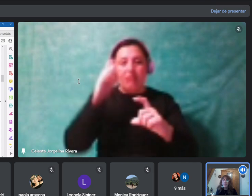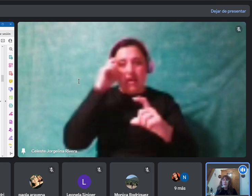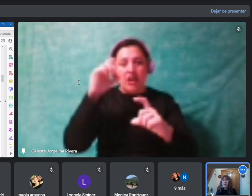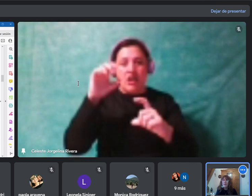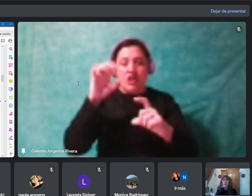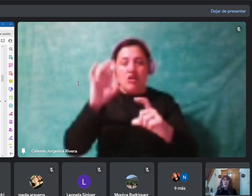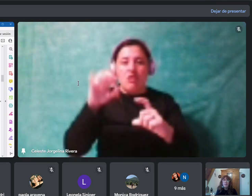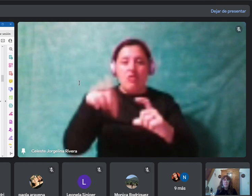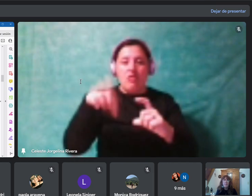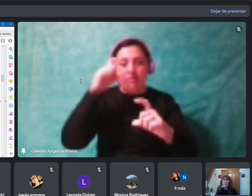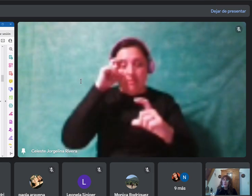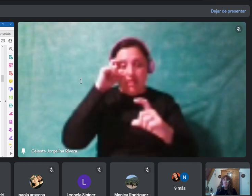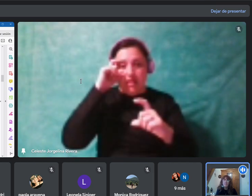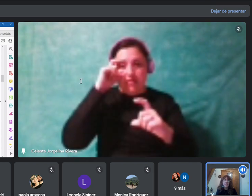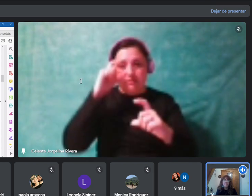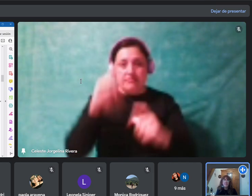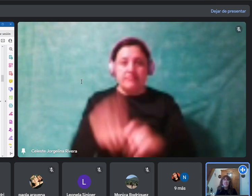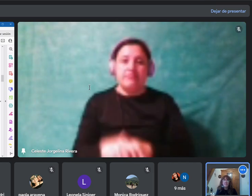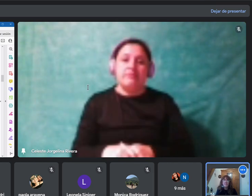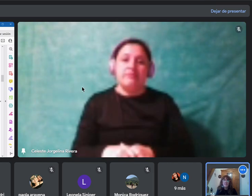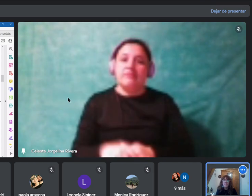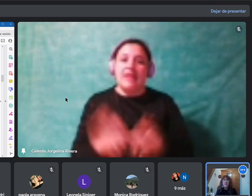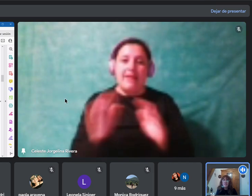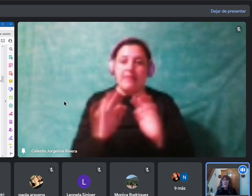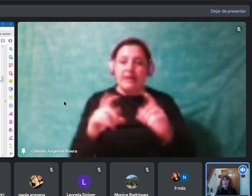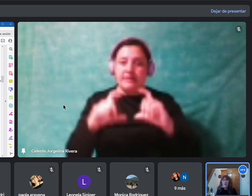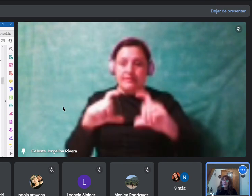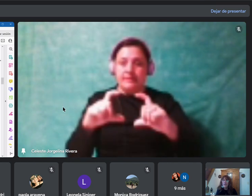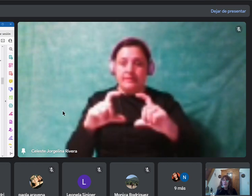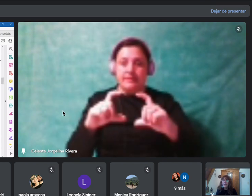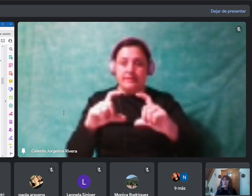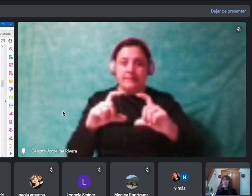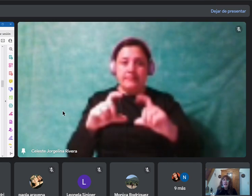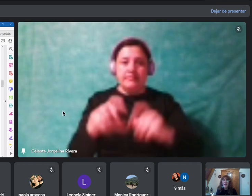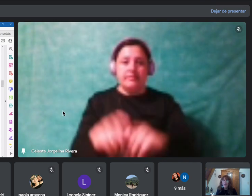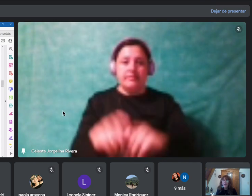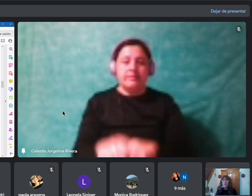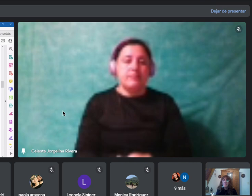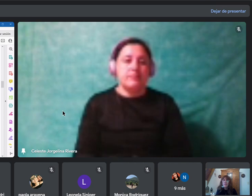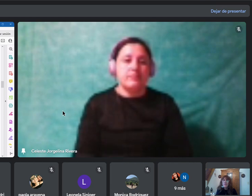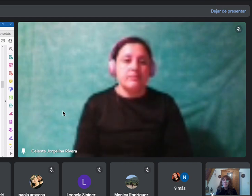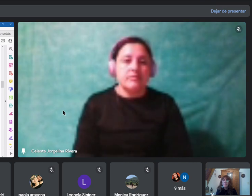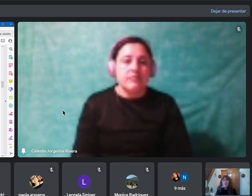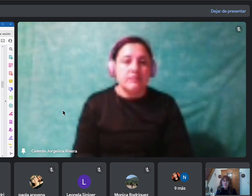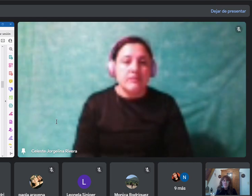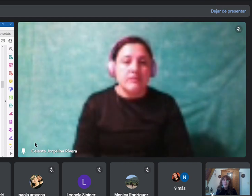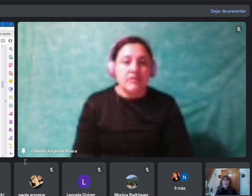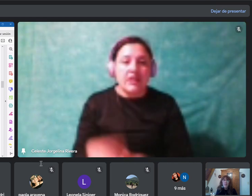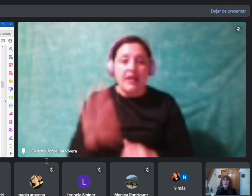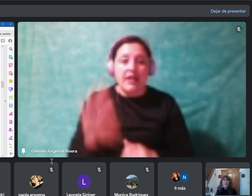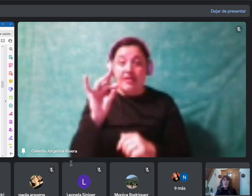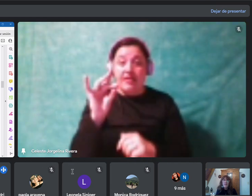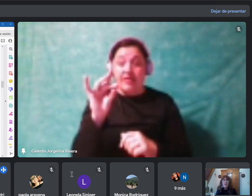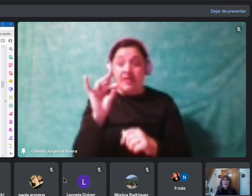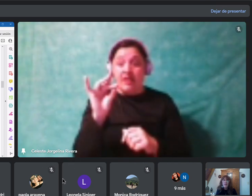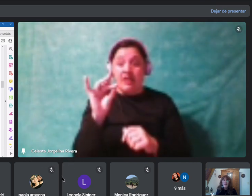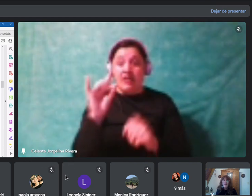people. People, nada más. ¿Sí? Así. Solamente. Claro. Ahí queda afuera.